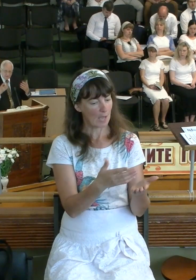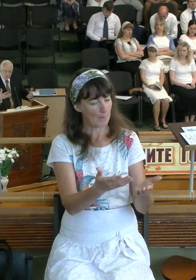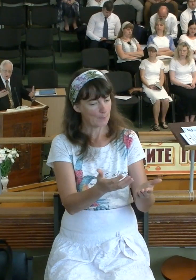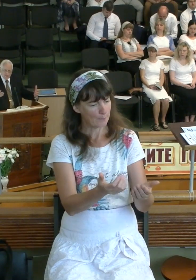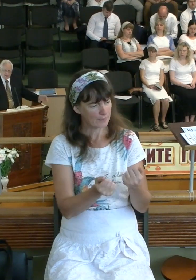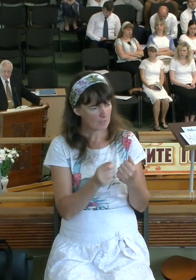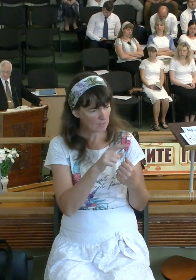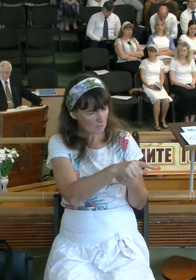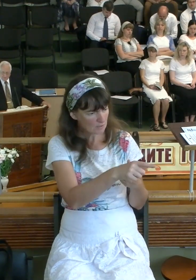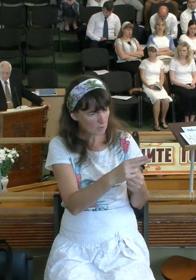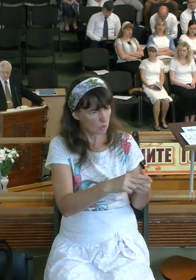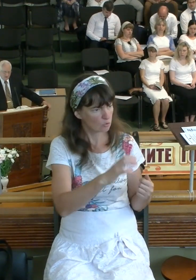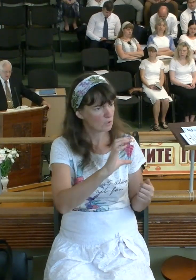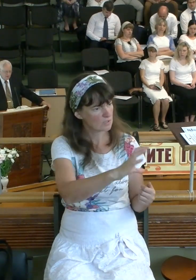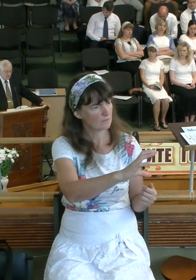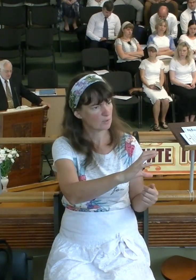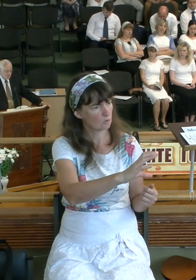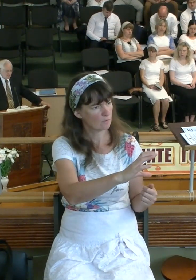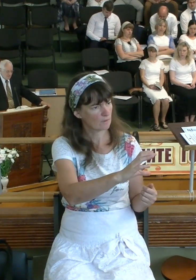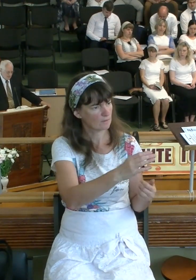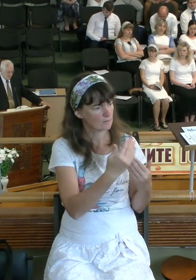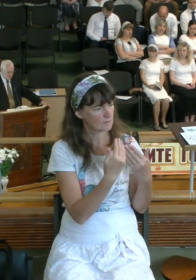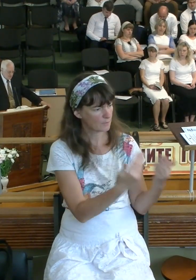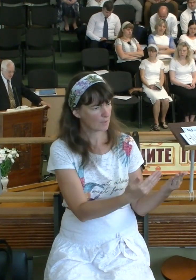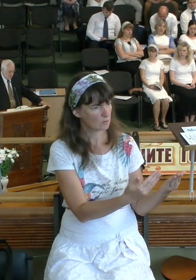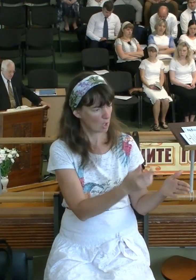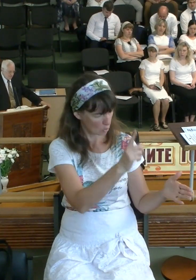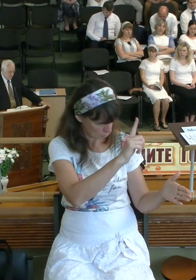приняли ли вы Духа Святого